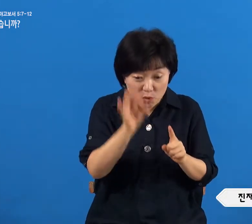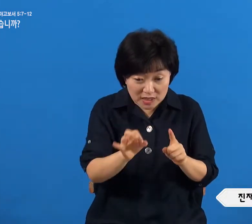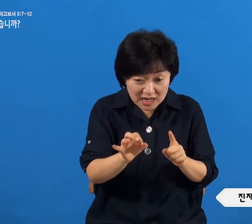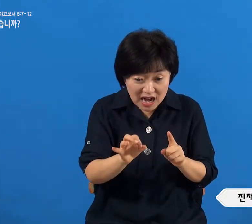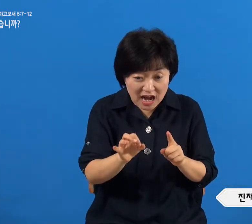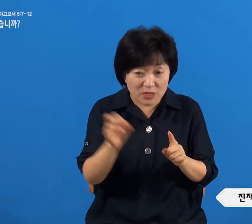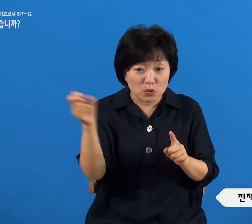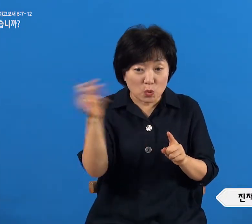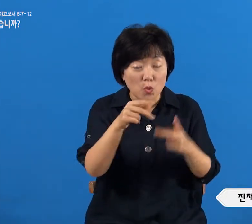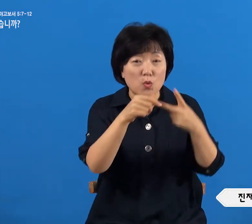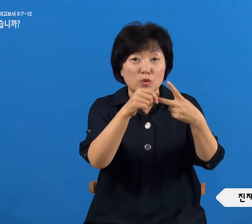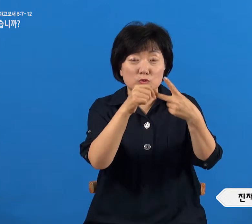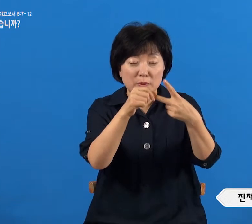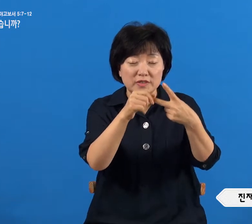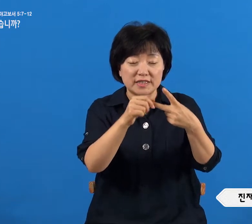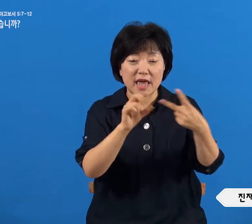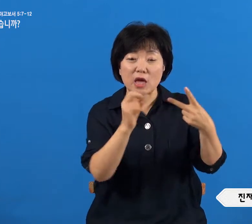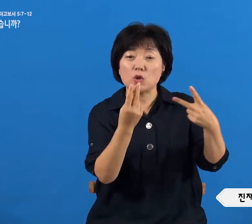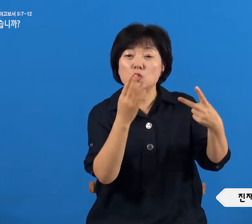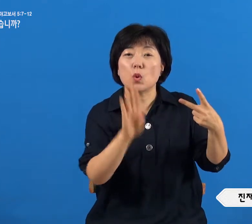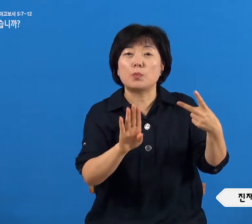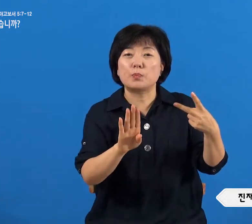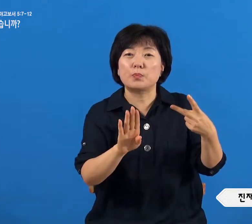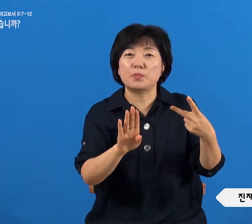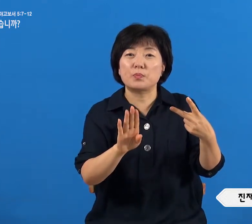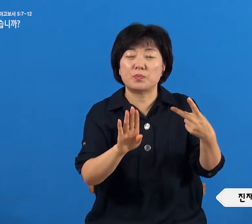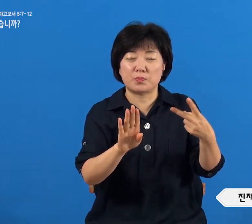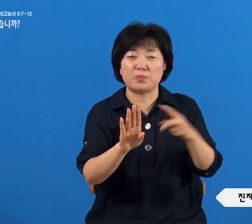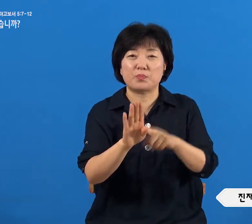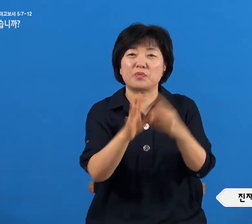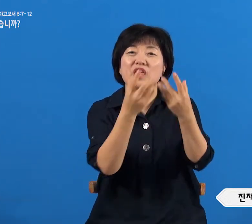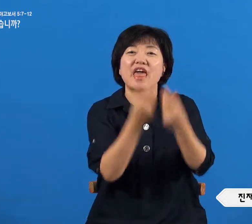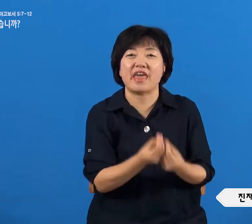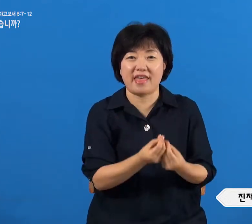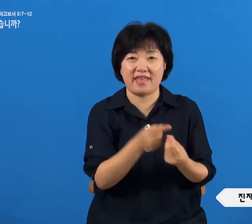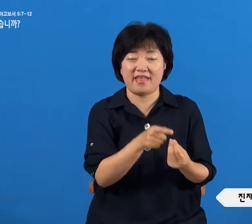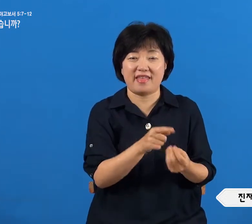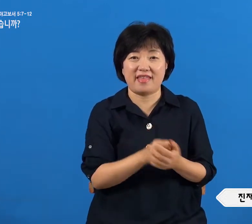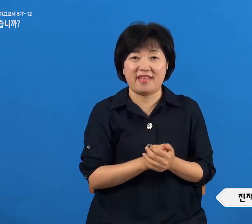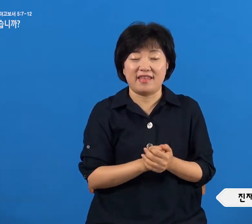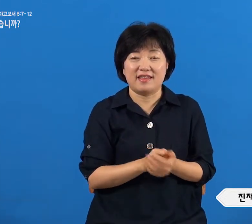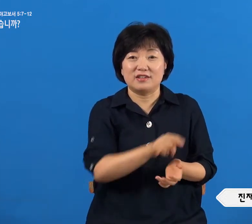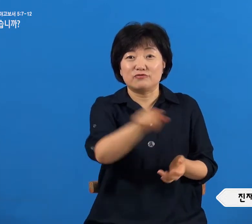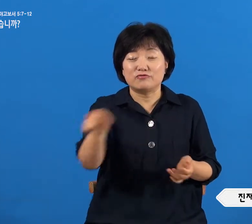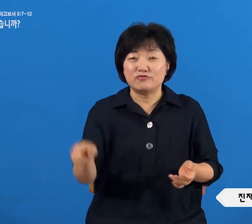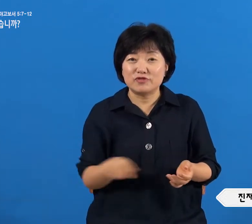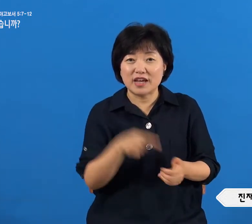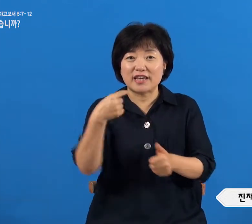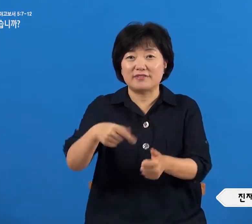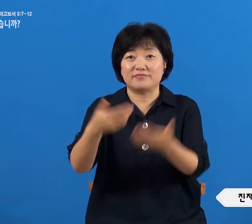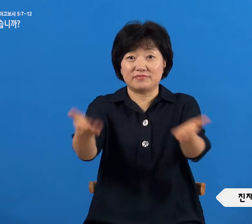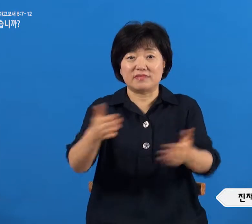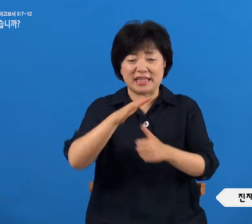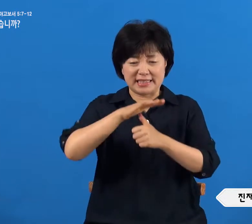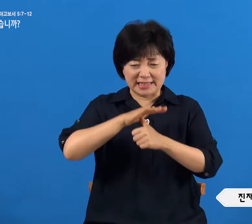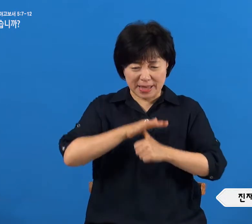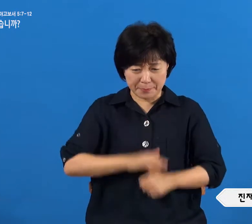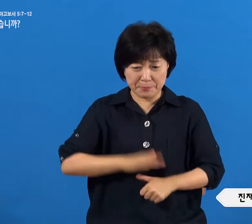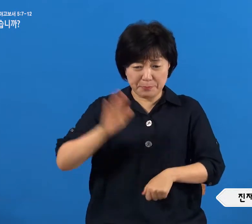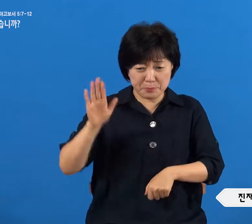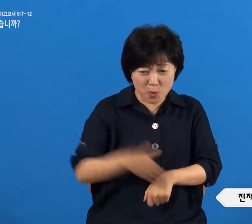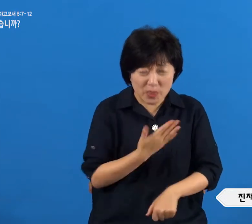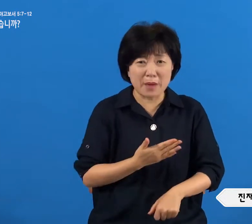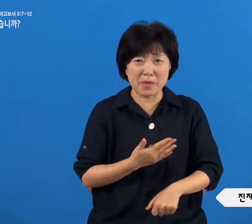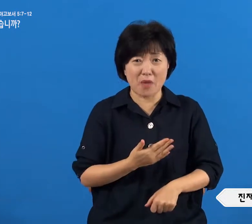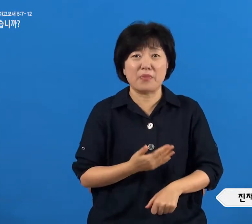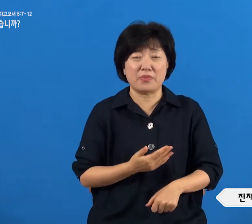하나 말씀하십니다. 욥의 예를 드십니다. 그러면서 우리에게 말씀합니다. 참지 않으면,